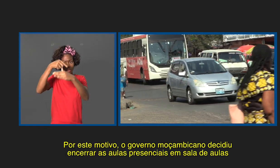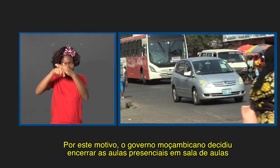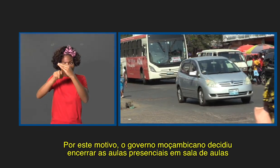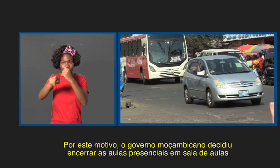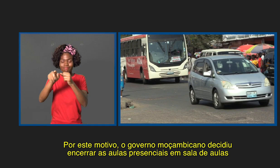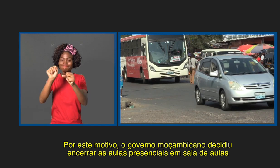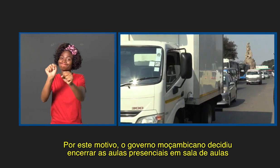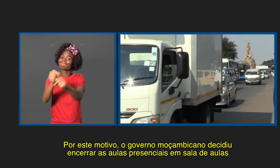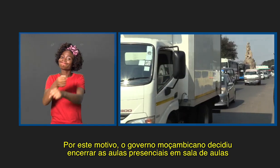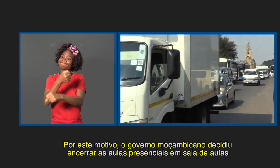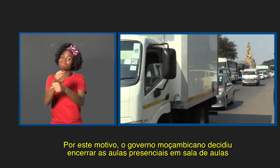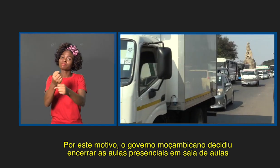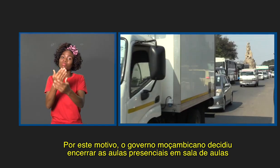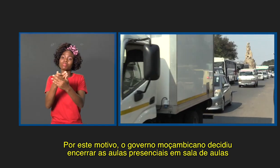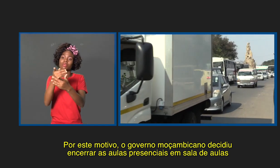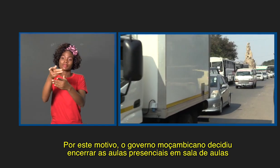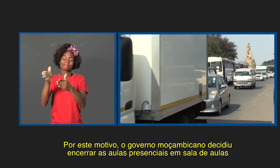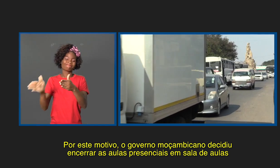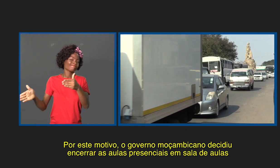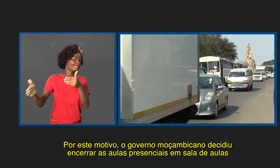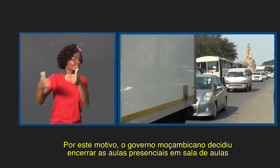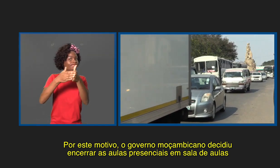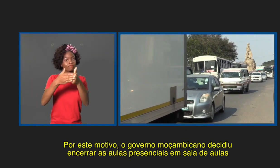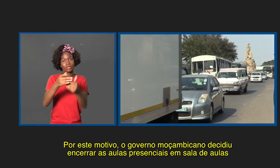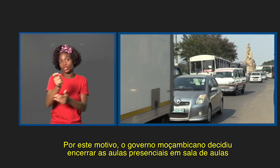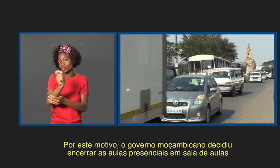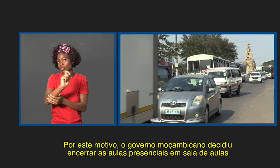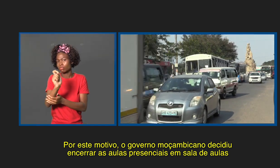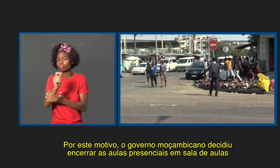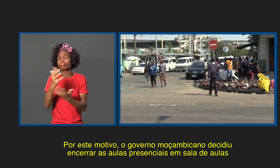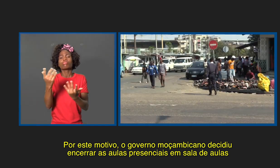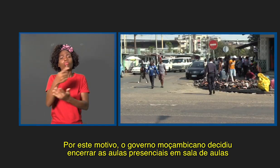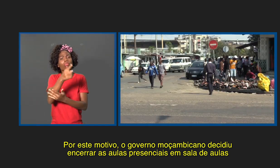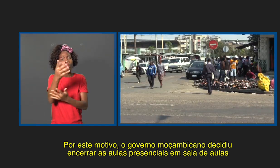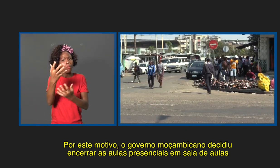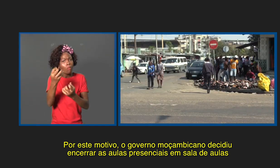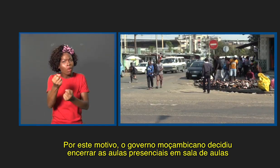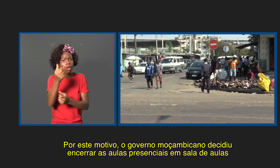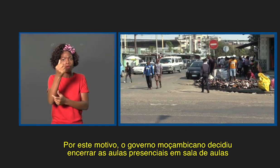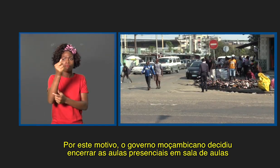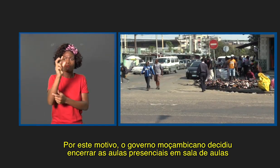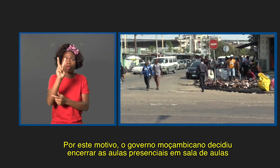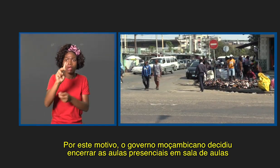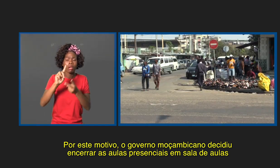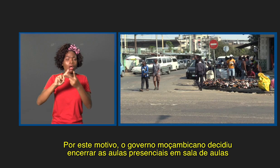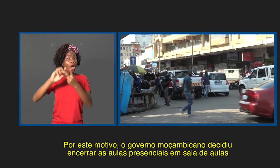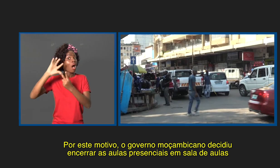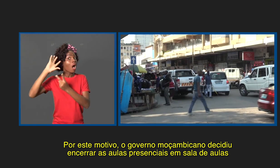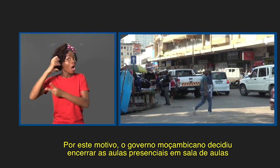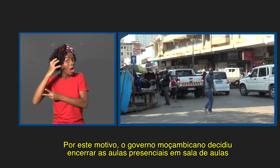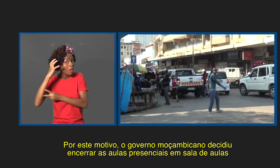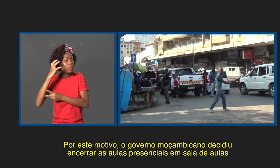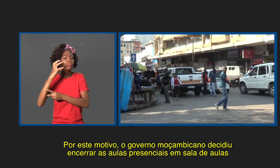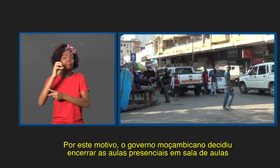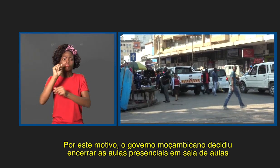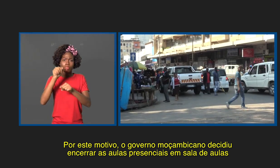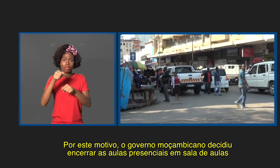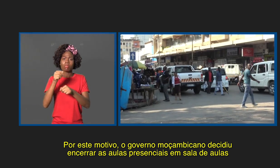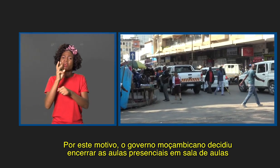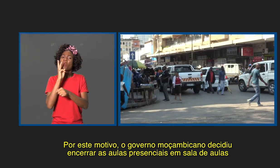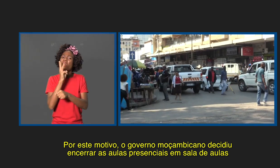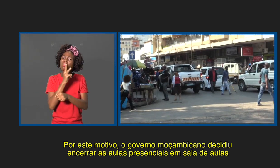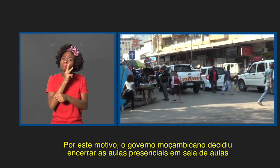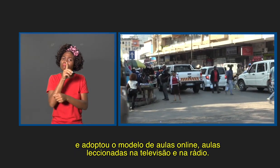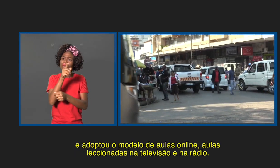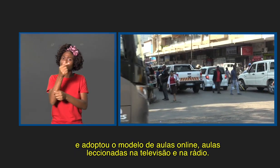Por este motivo, o governo moçambicano decidiu encerrar as aulas presenciais em sala